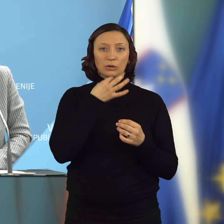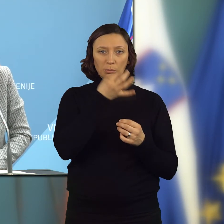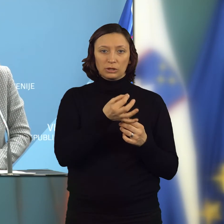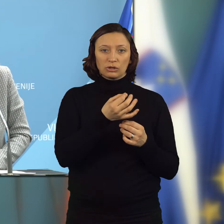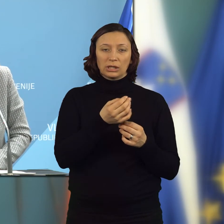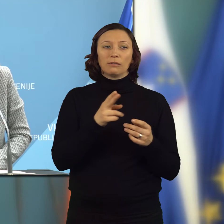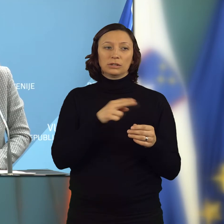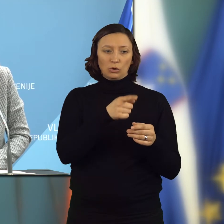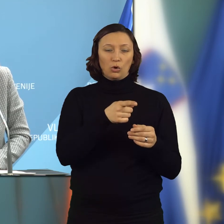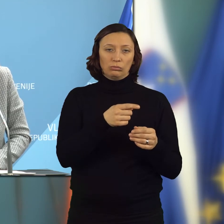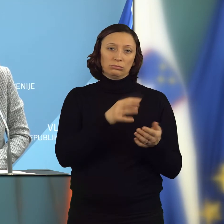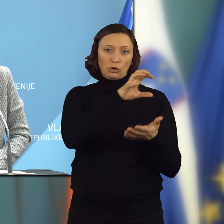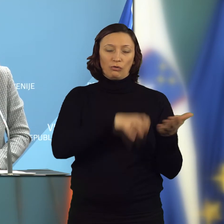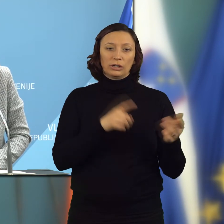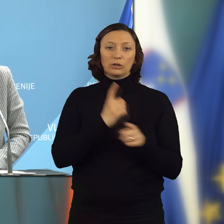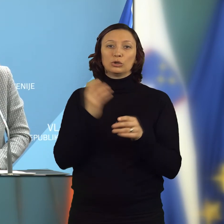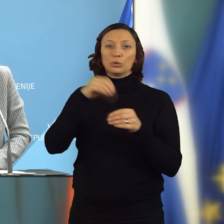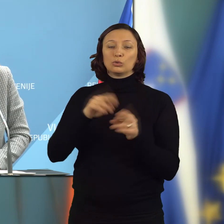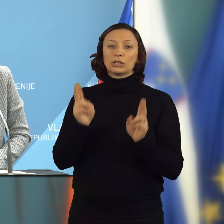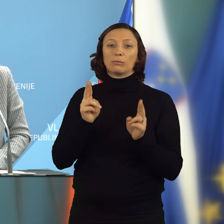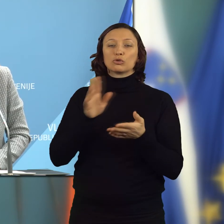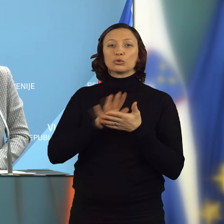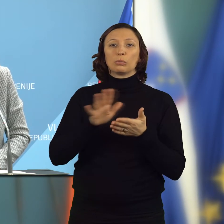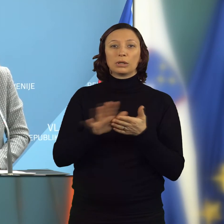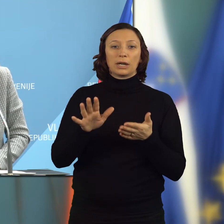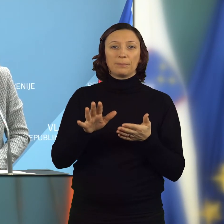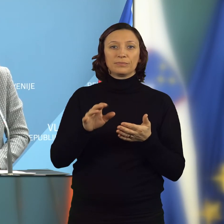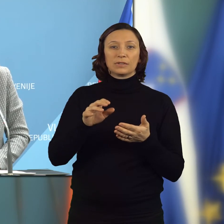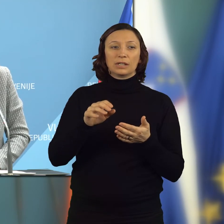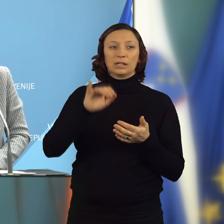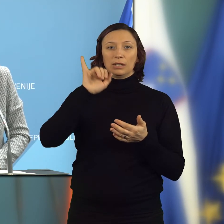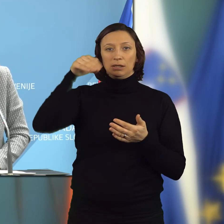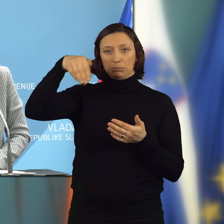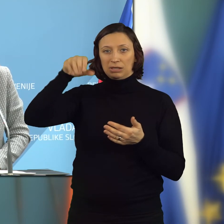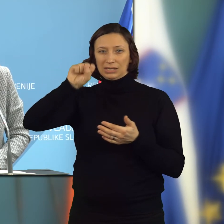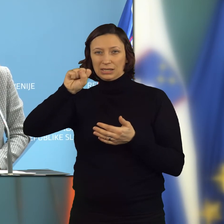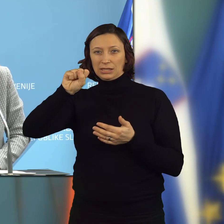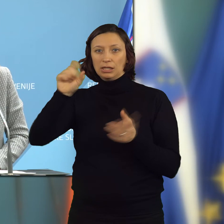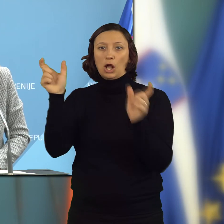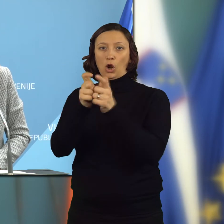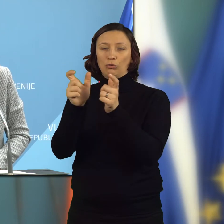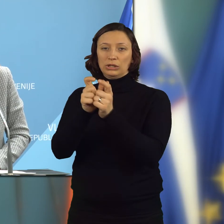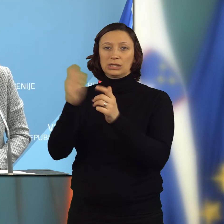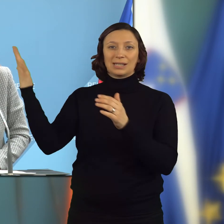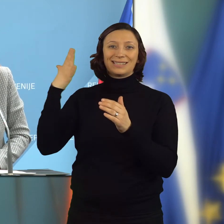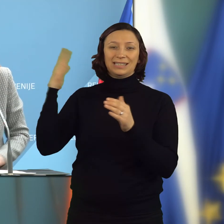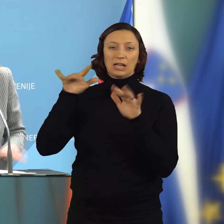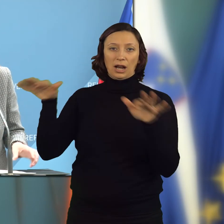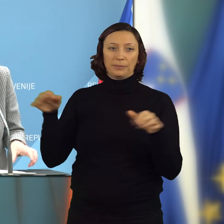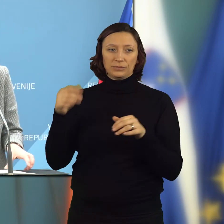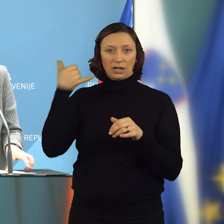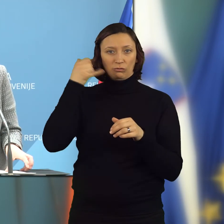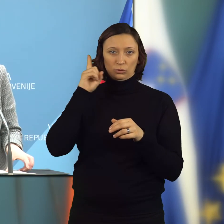redakcije mi pošiljajo še eno vprašanje na novelo. Če je vanjo vključena tudi možnost uporabe IMSI lovilce?